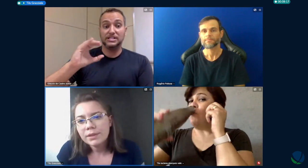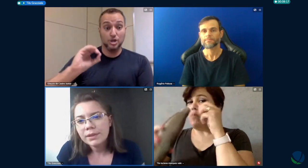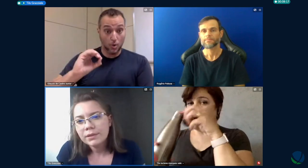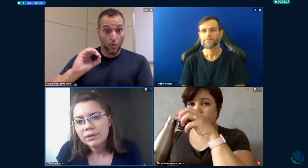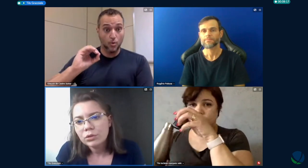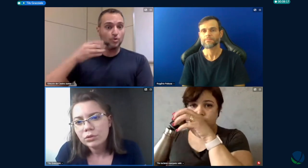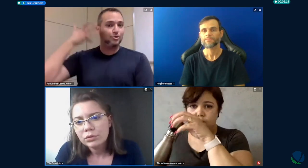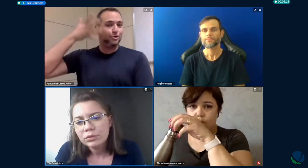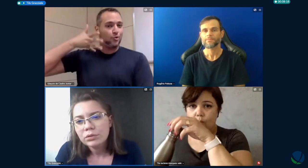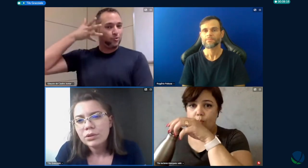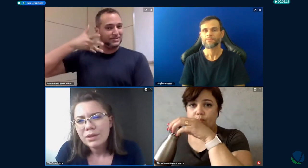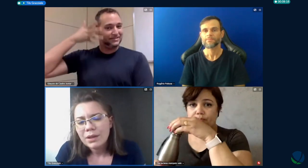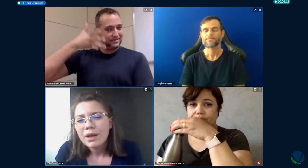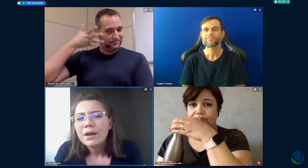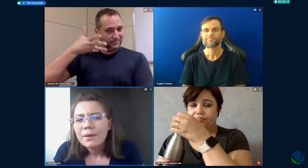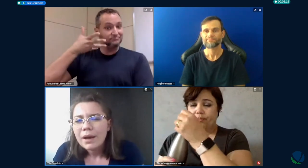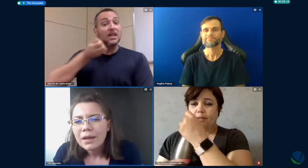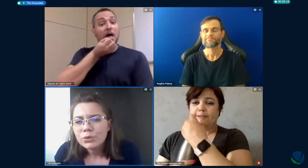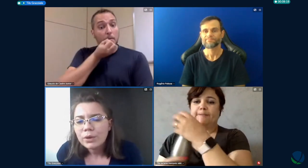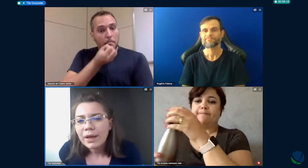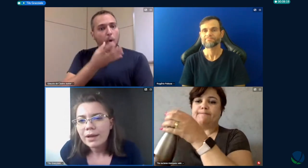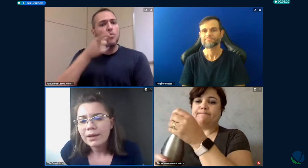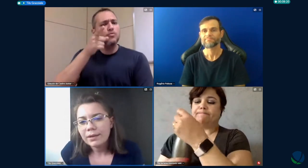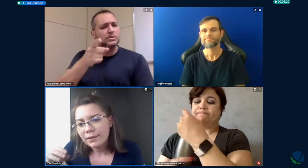você mostre